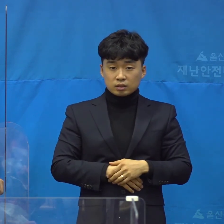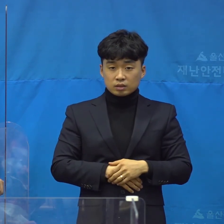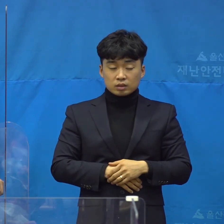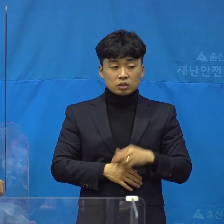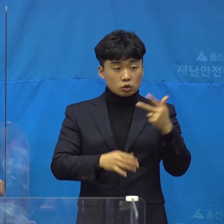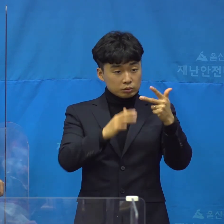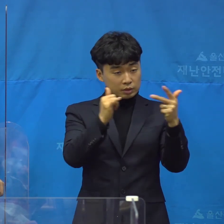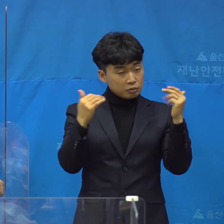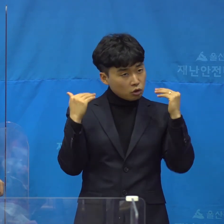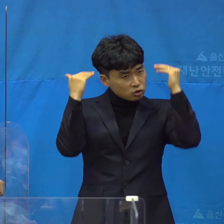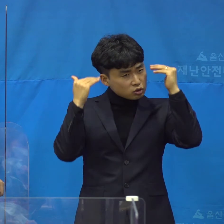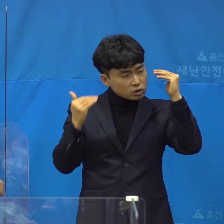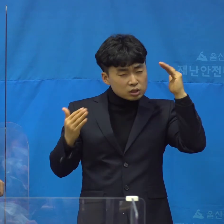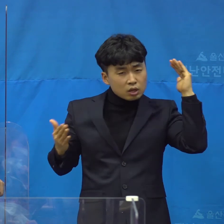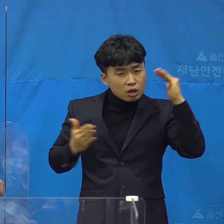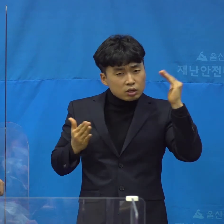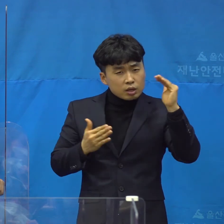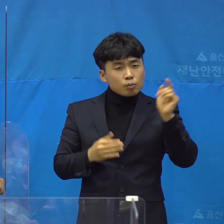어른들이겠죠. 나머지 7분은요.